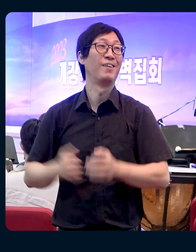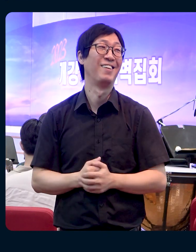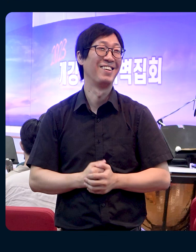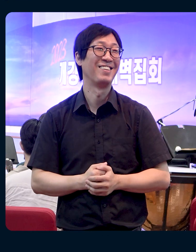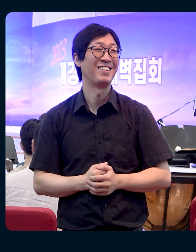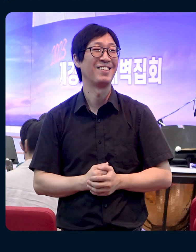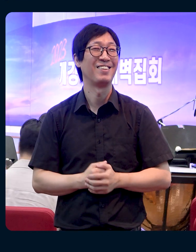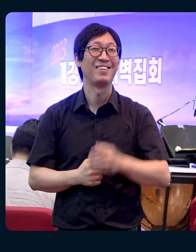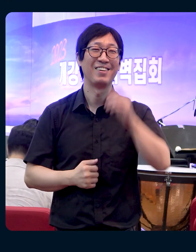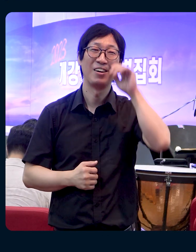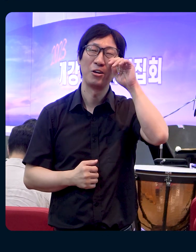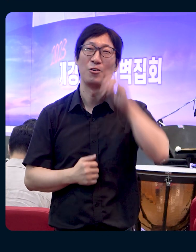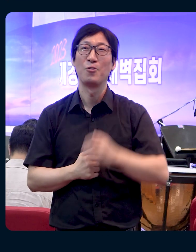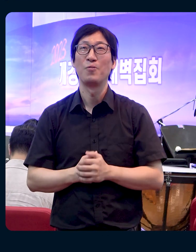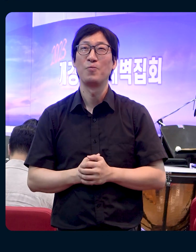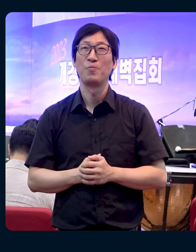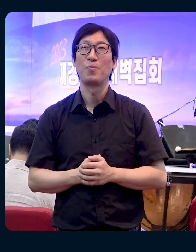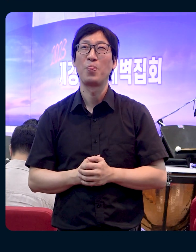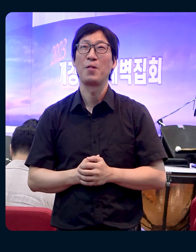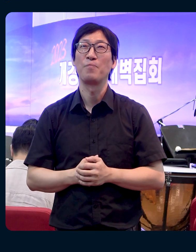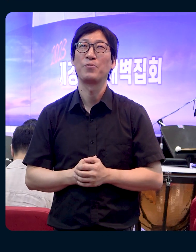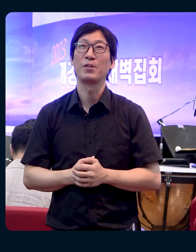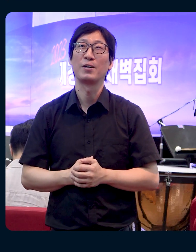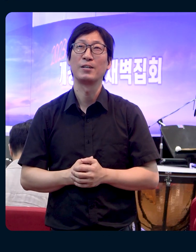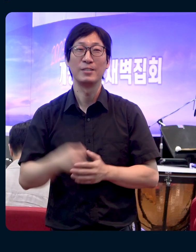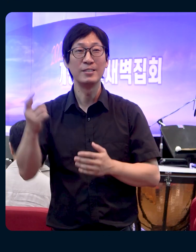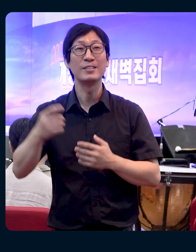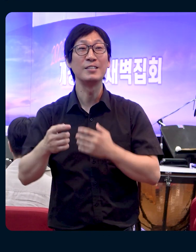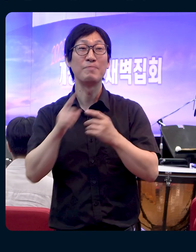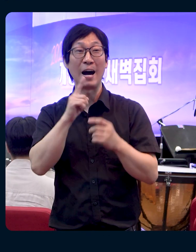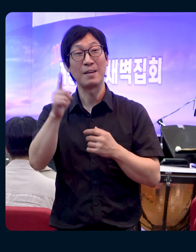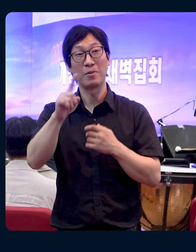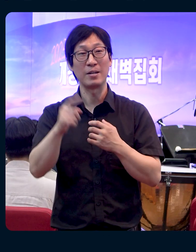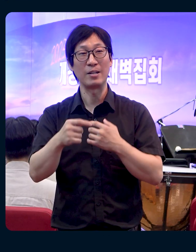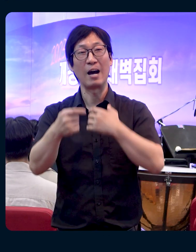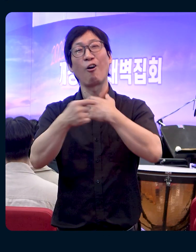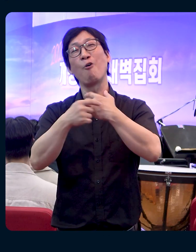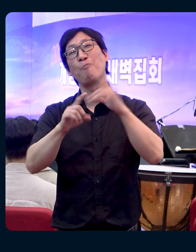입는다고 되나 그게? 그건 그런 거 보고 가식이라는 거죠.